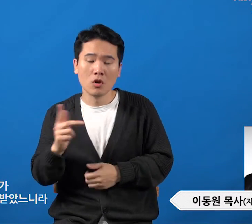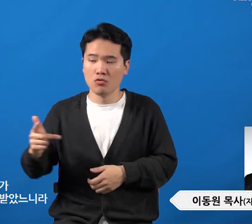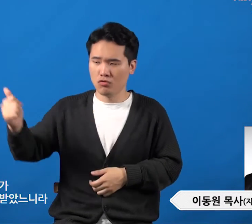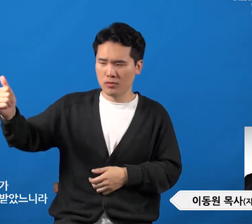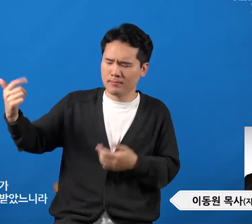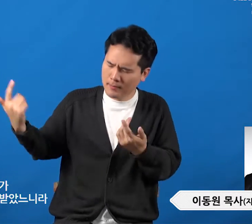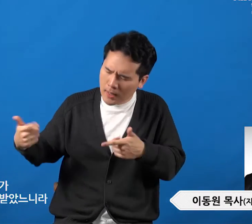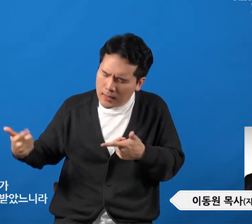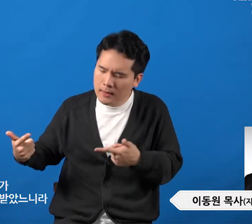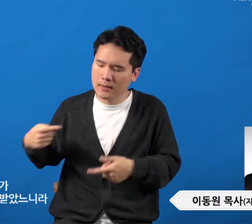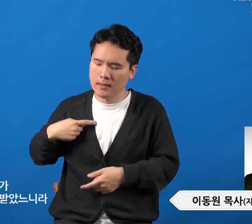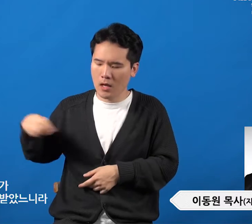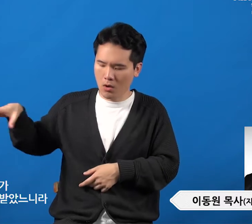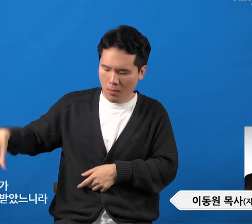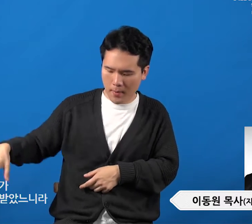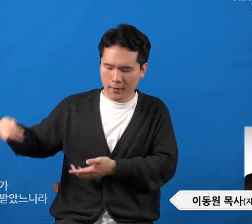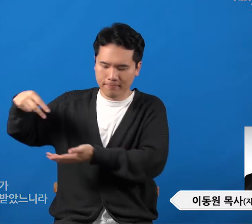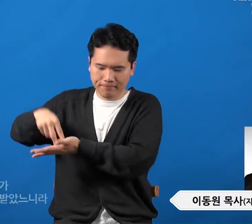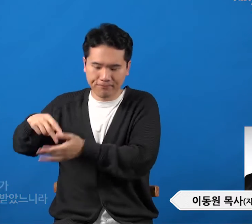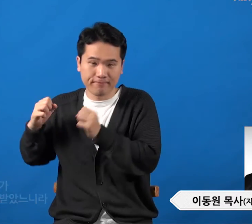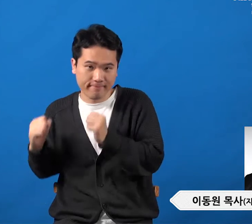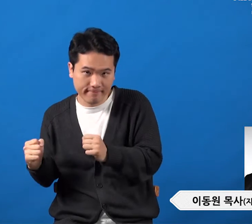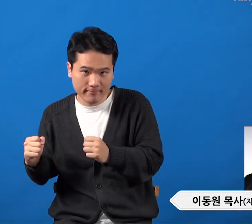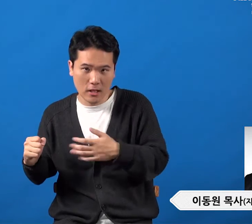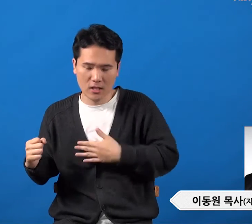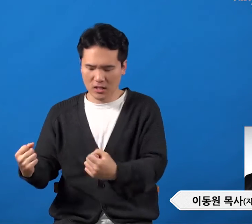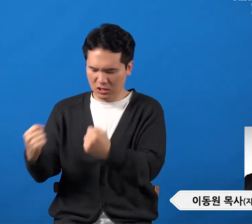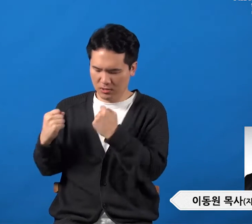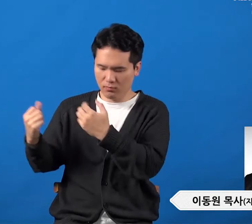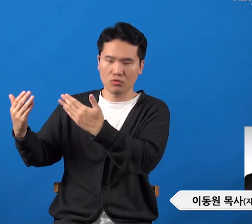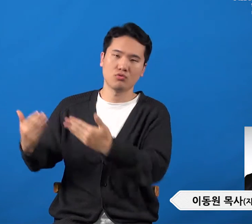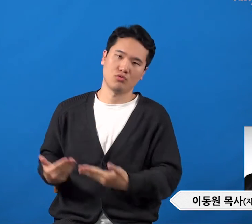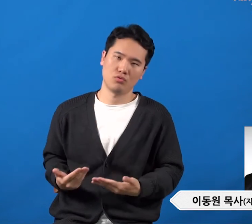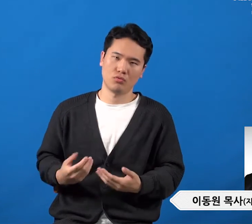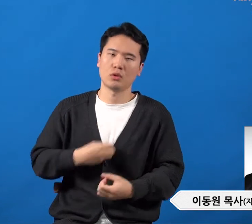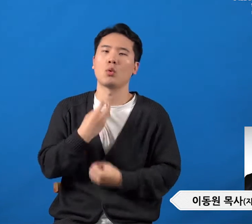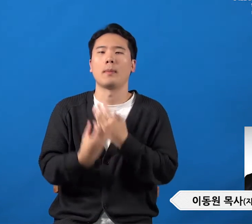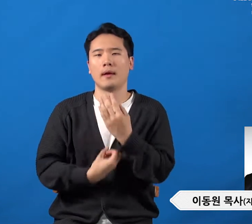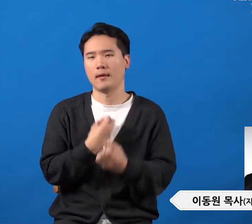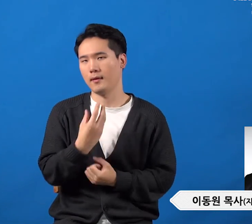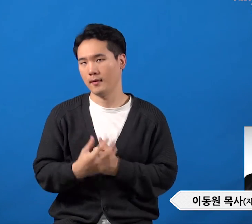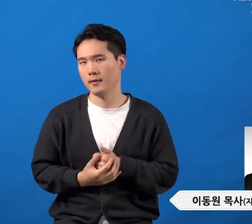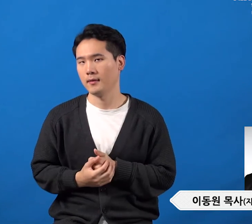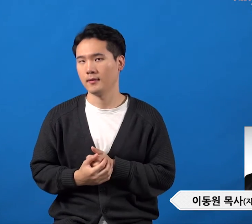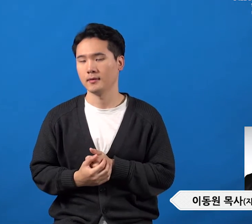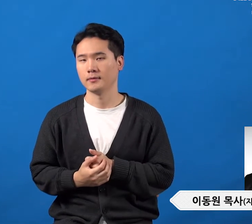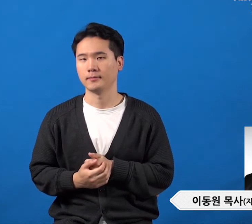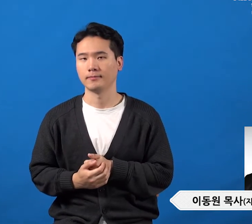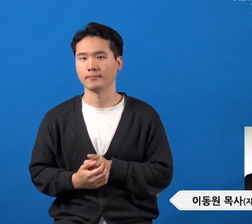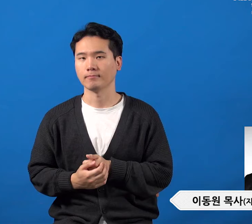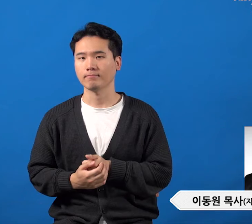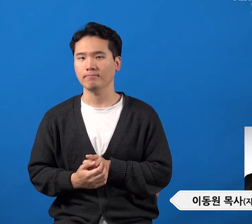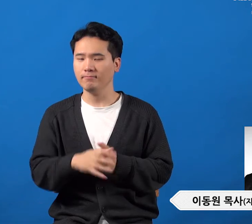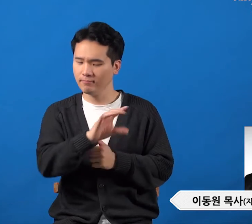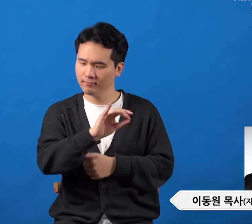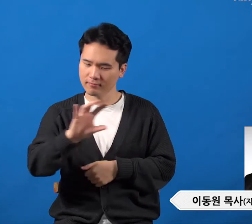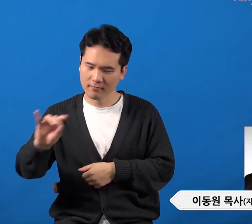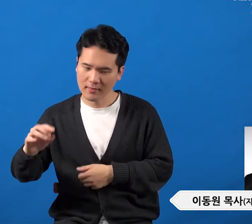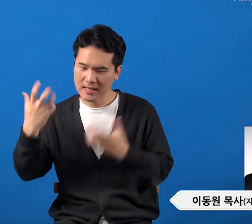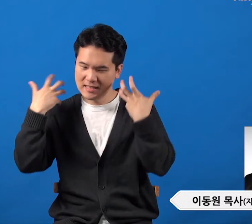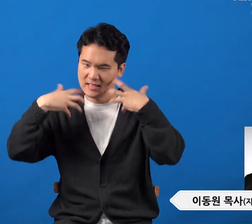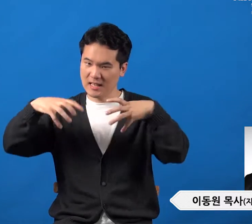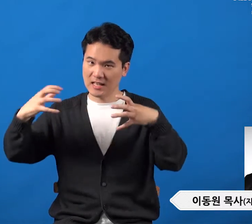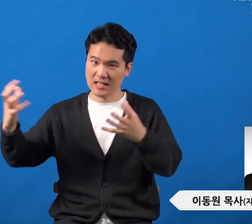주님은 언제나 내 곁에 계셨다고, 내게 힘을 주셨다고, 때로는 사자의 입에서